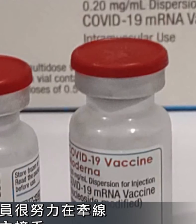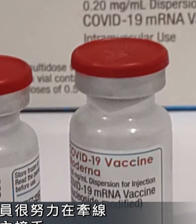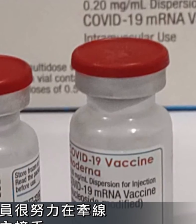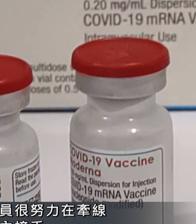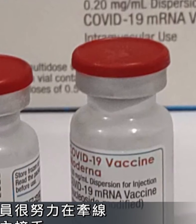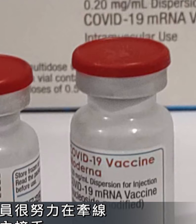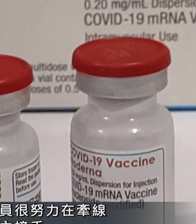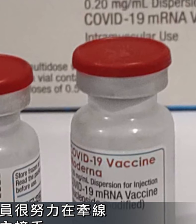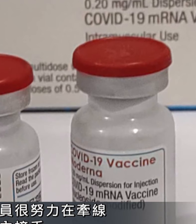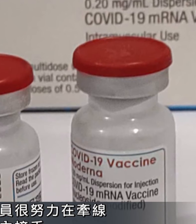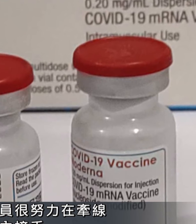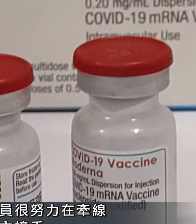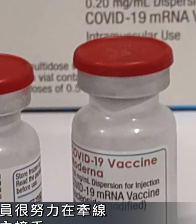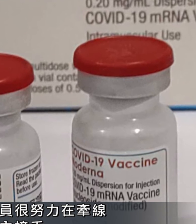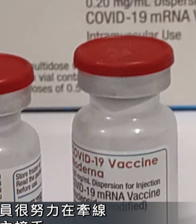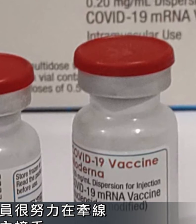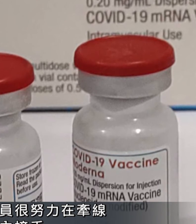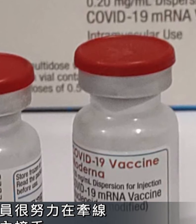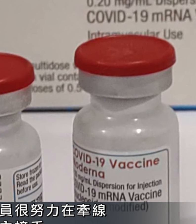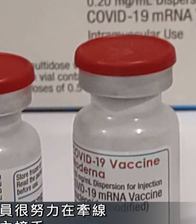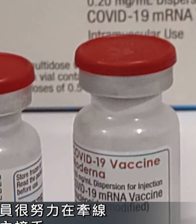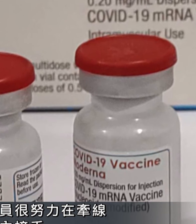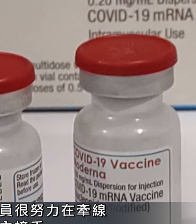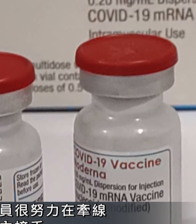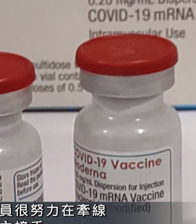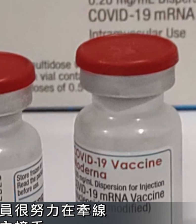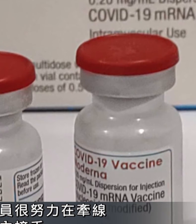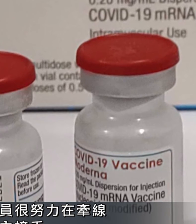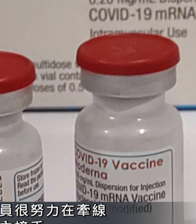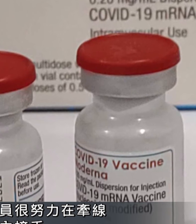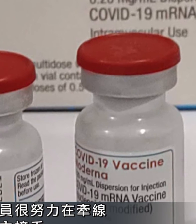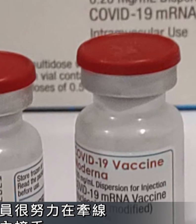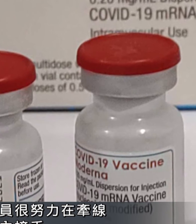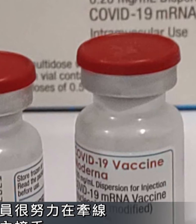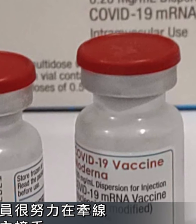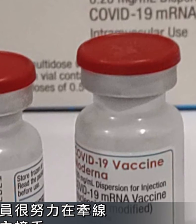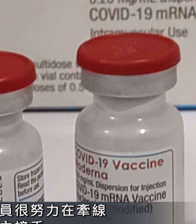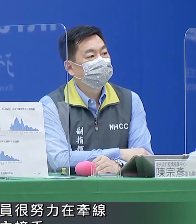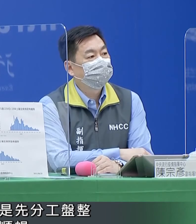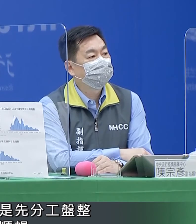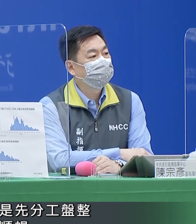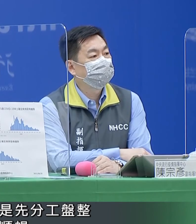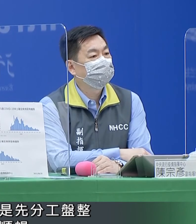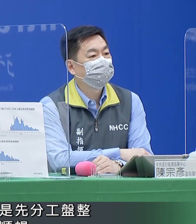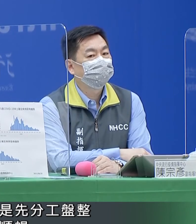示外交人员很努力在牵线，牵完线之后再由国内接手。陈时中也说，目